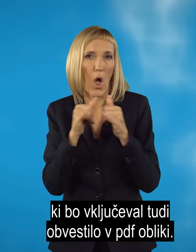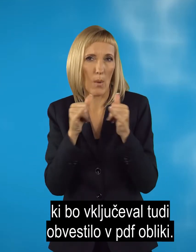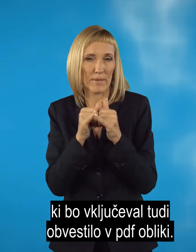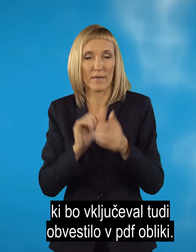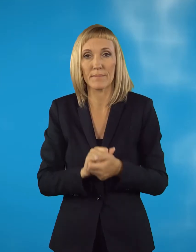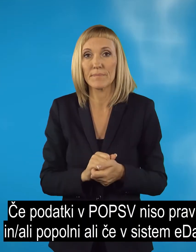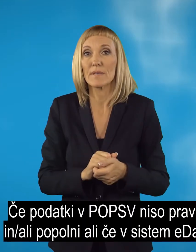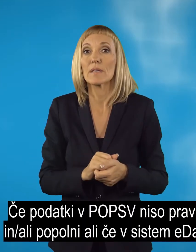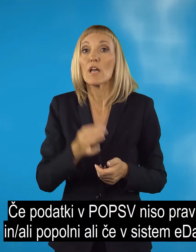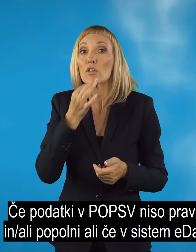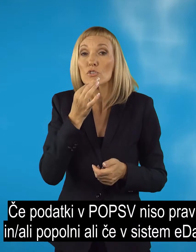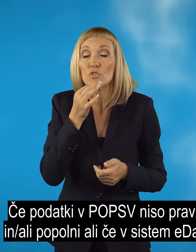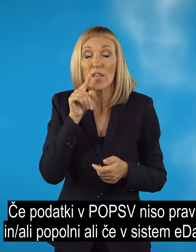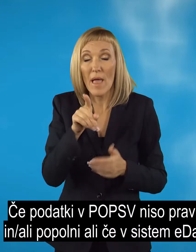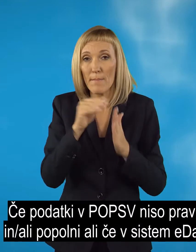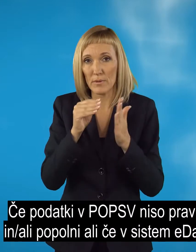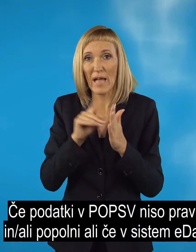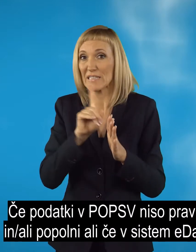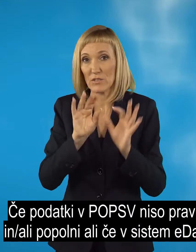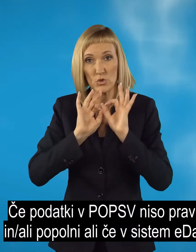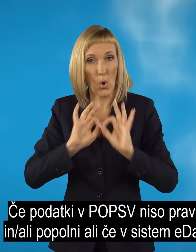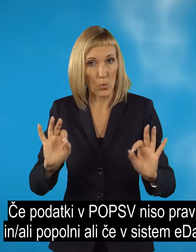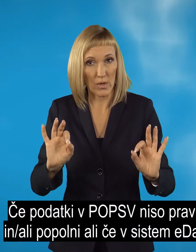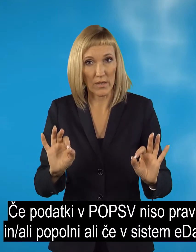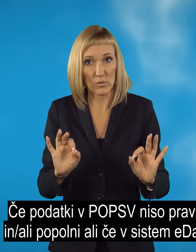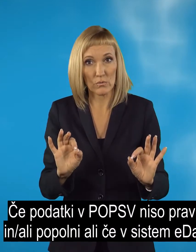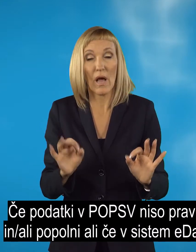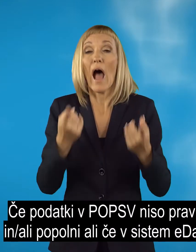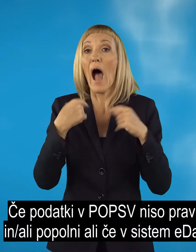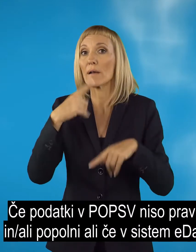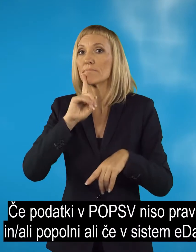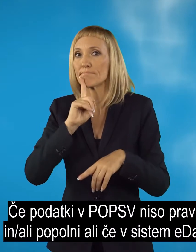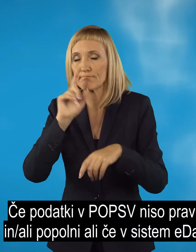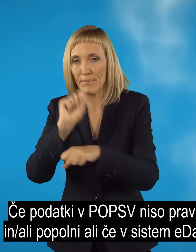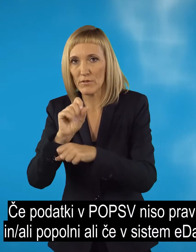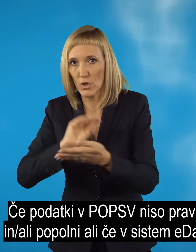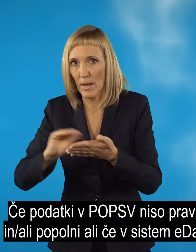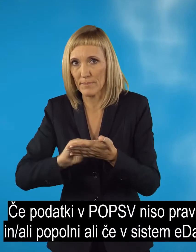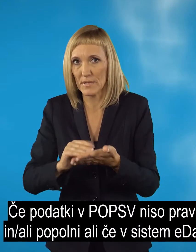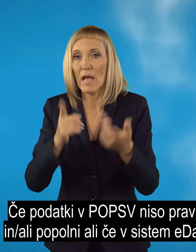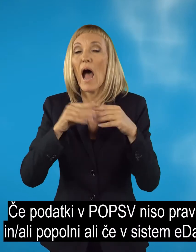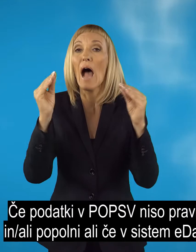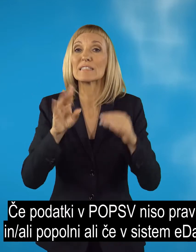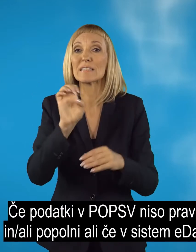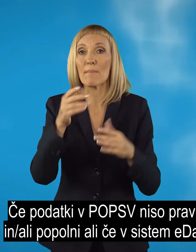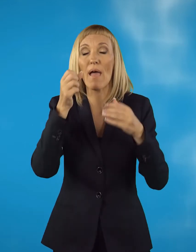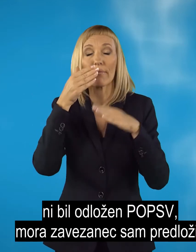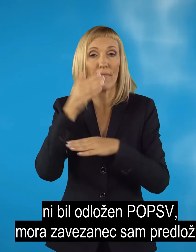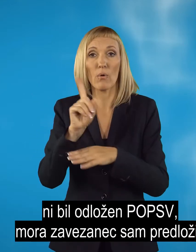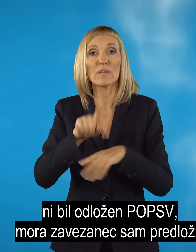Če podatki v POPSV niso pravilni in ali popolni, ali če v sistem e-davki ni bil